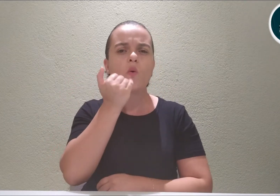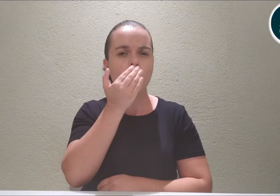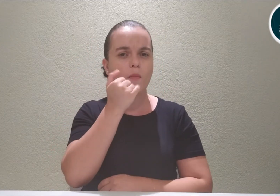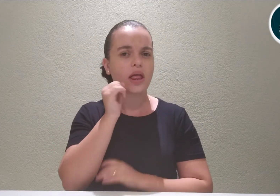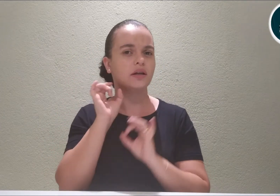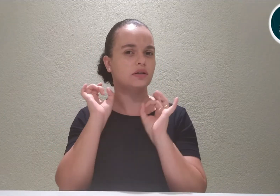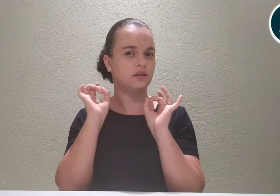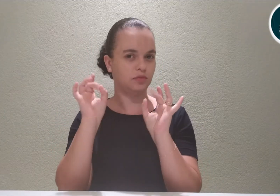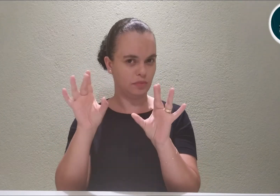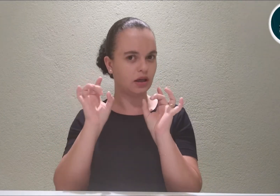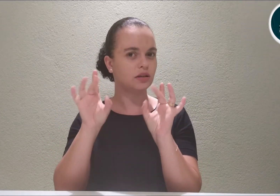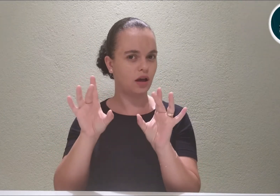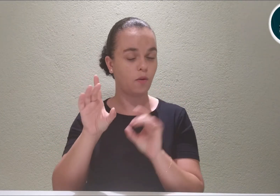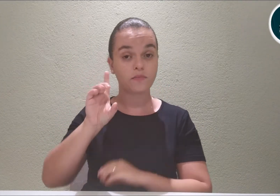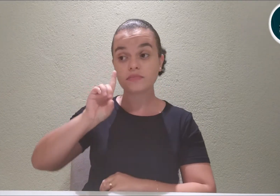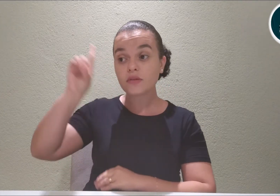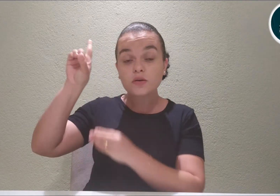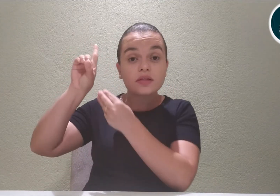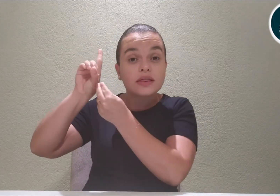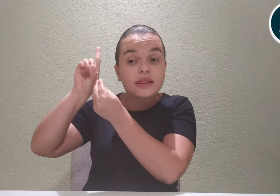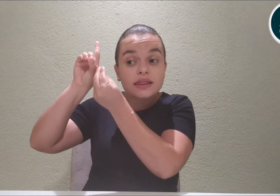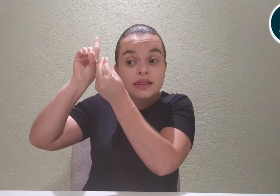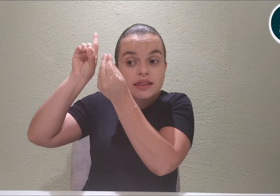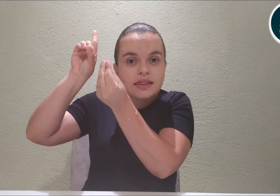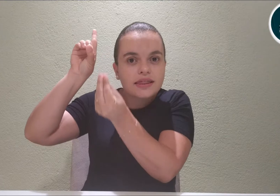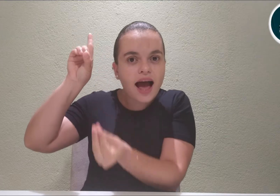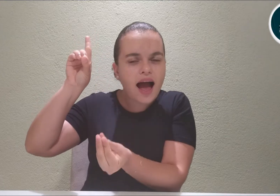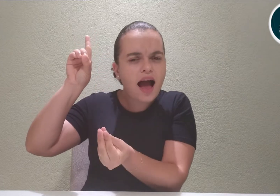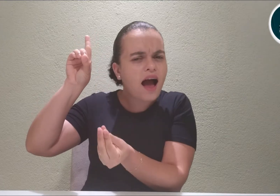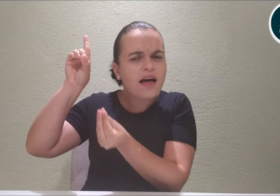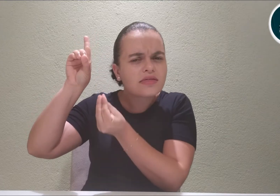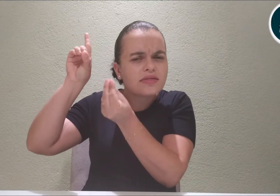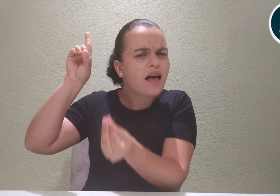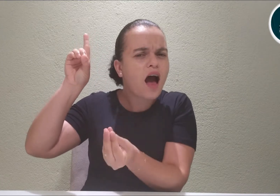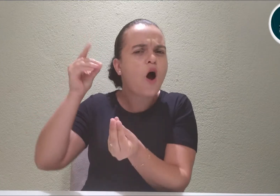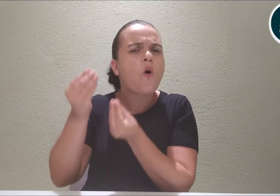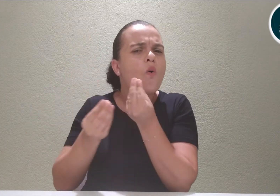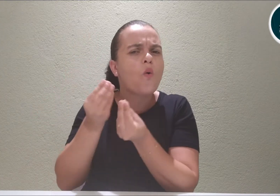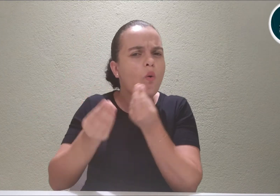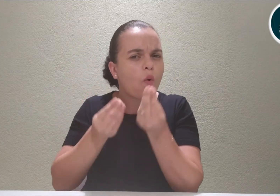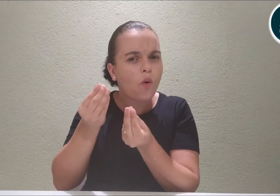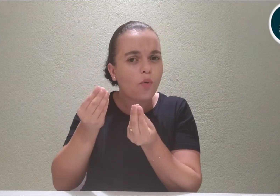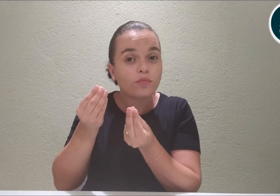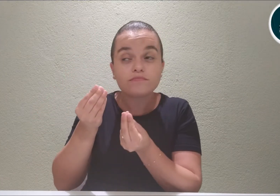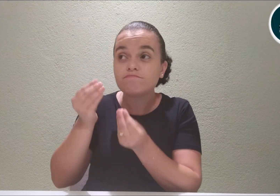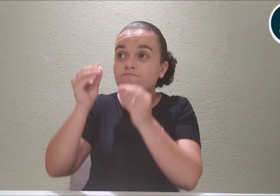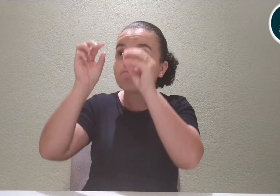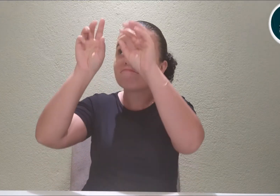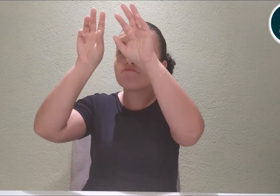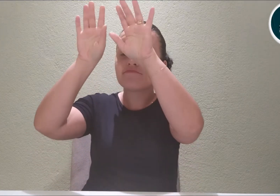Então, o Senhor preparou algo especial para eles, um alimento que caía